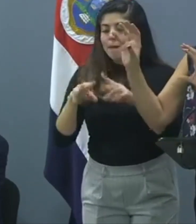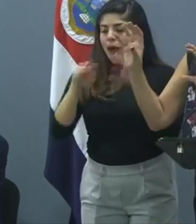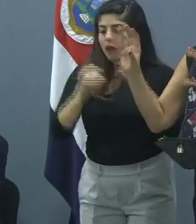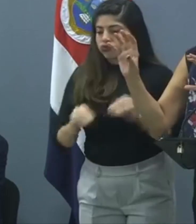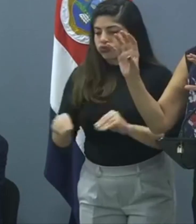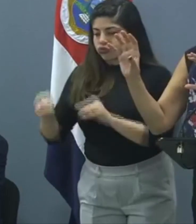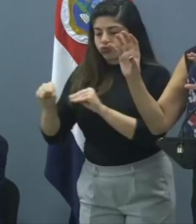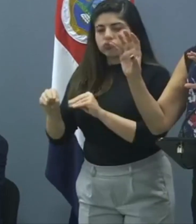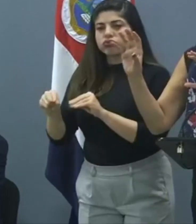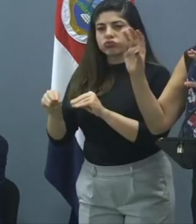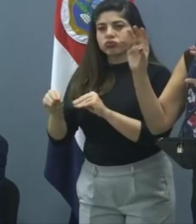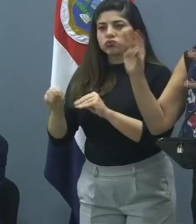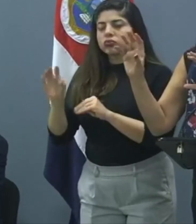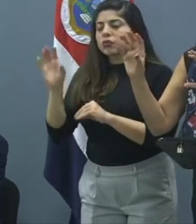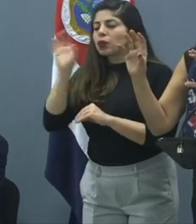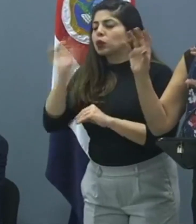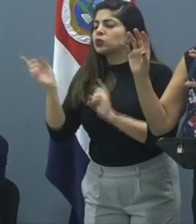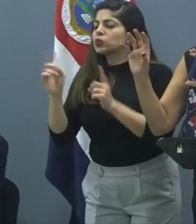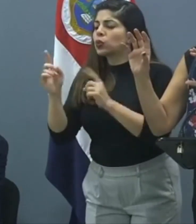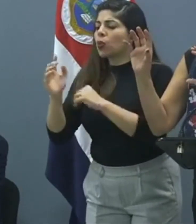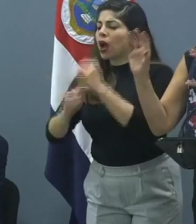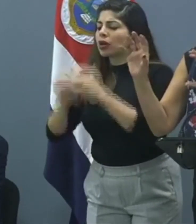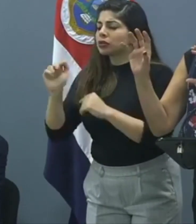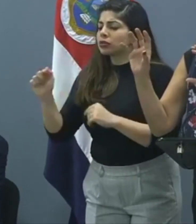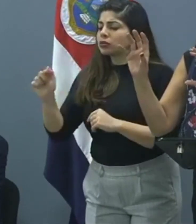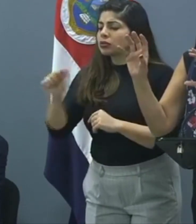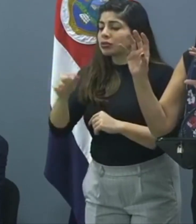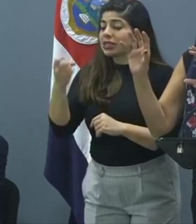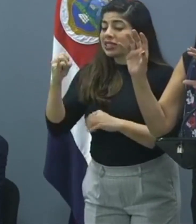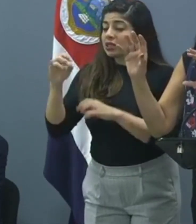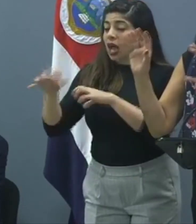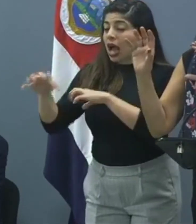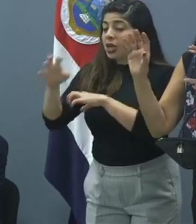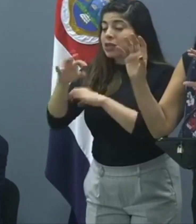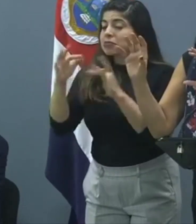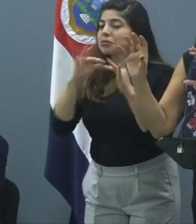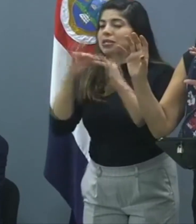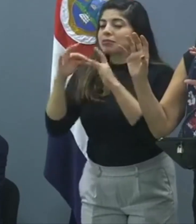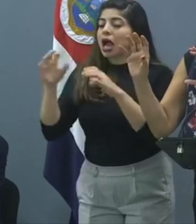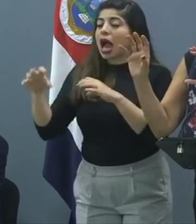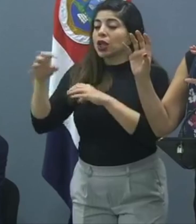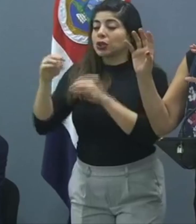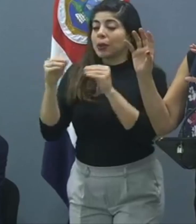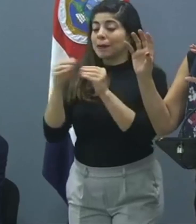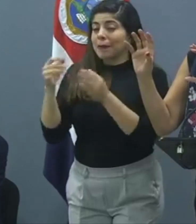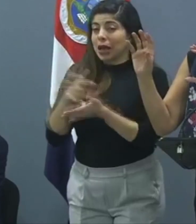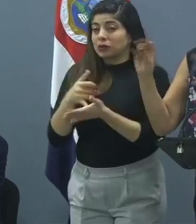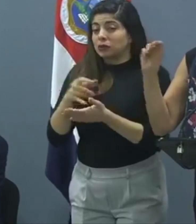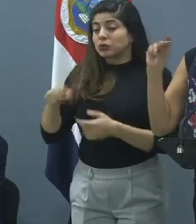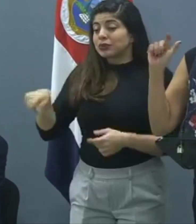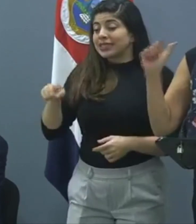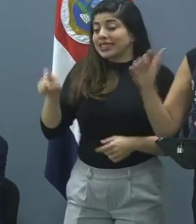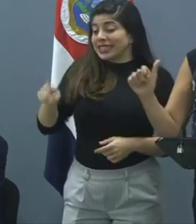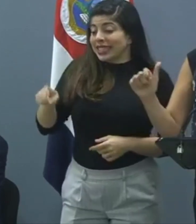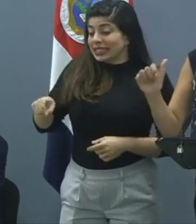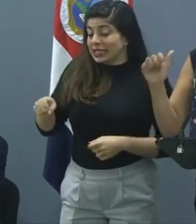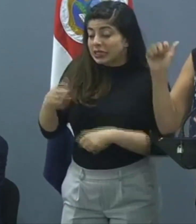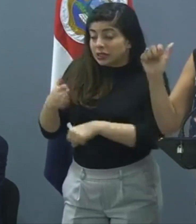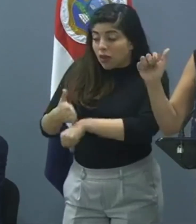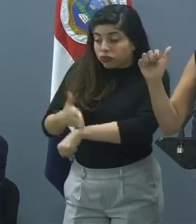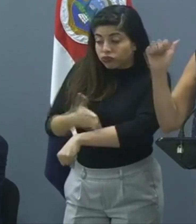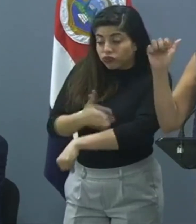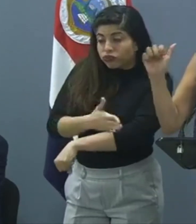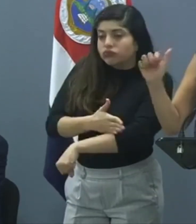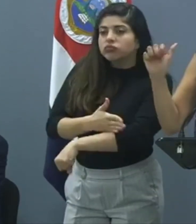las obras que en aquellos cantones sobre todo los más vulnerables necesitamos avanzar